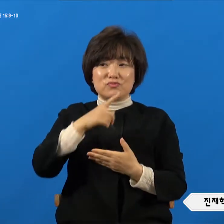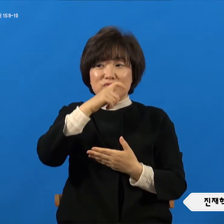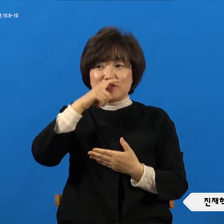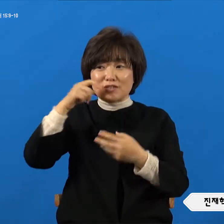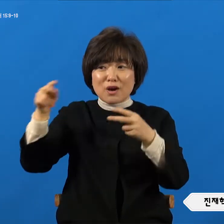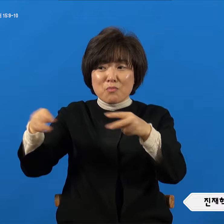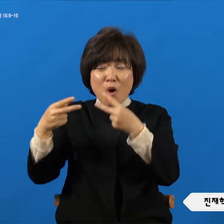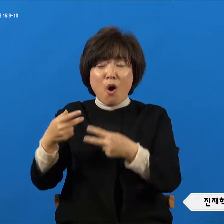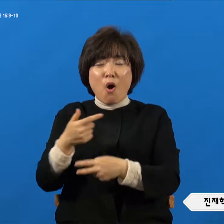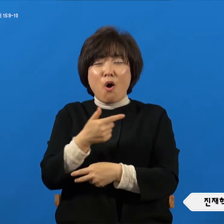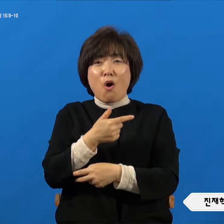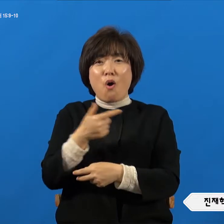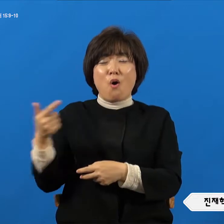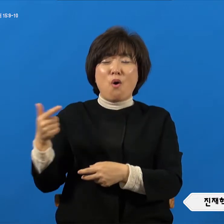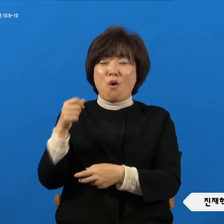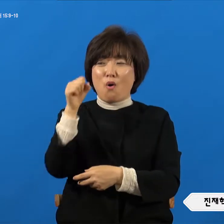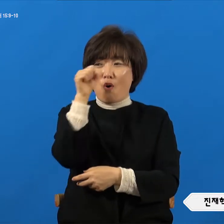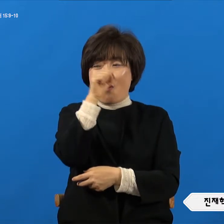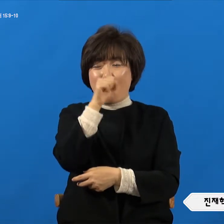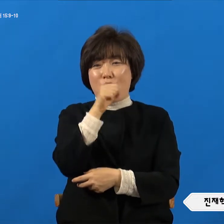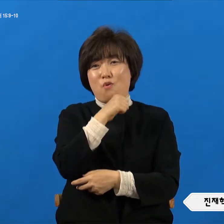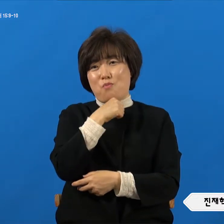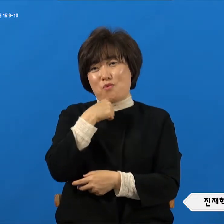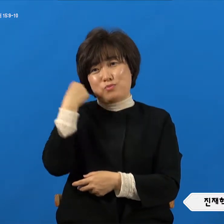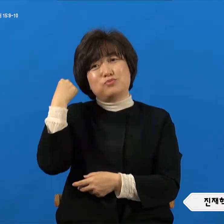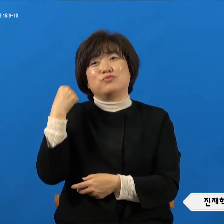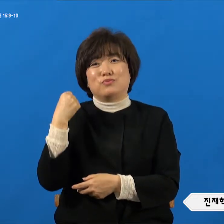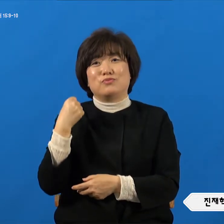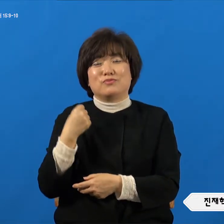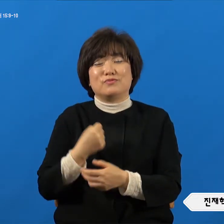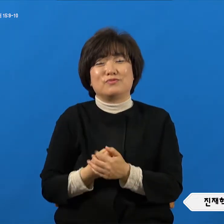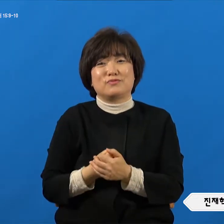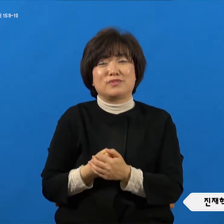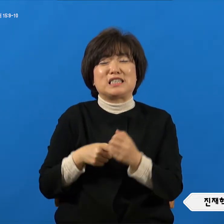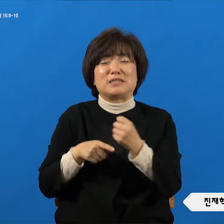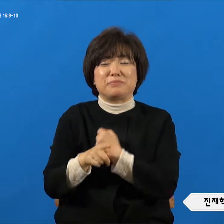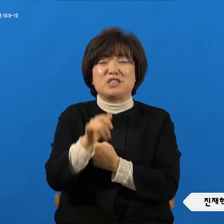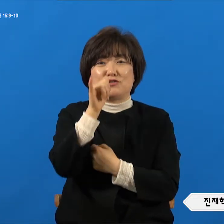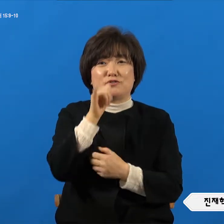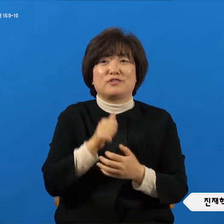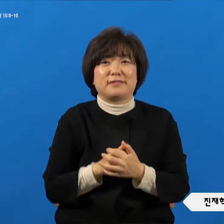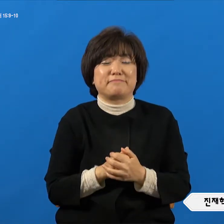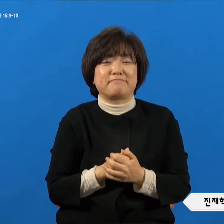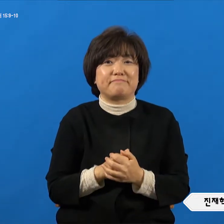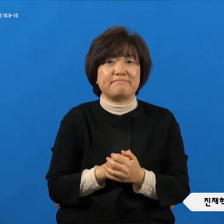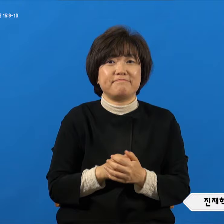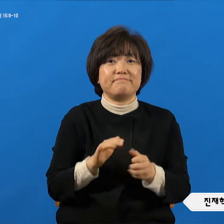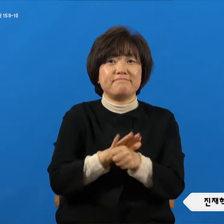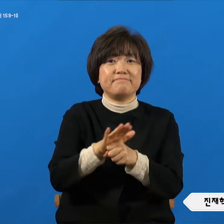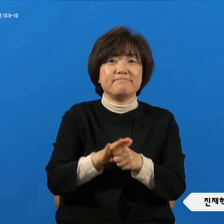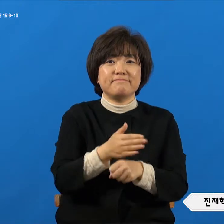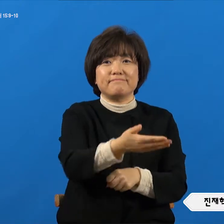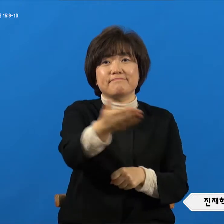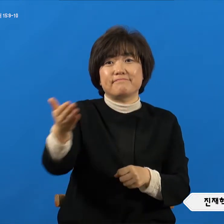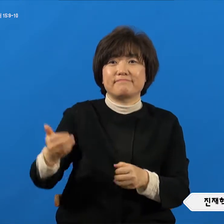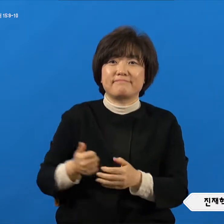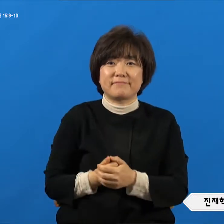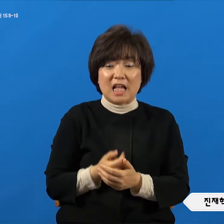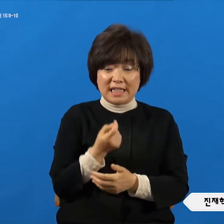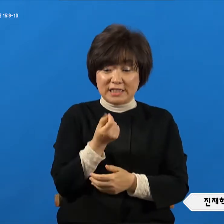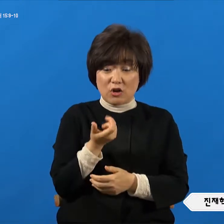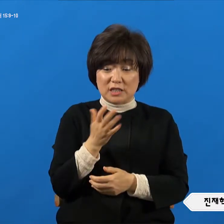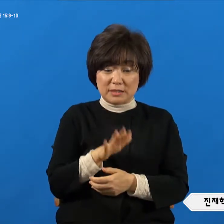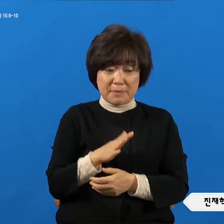짜장면이 얼마나 큰 은혜와 의미가 있는지. 사랑하는 여러분, 적지만